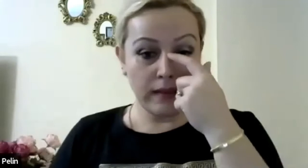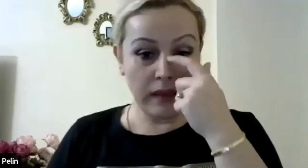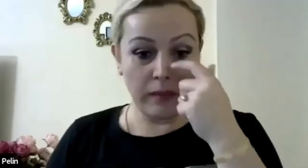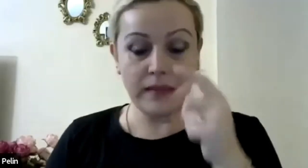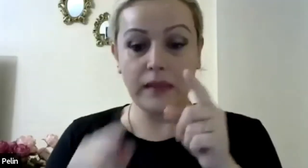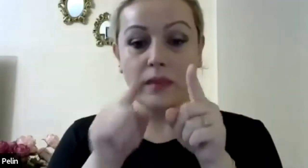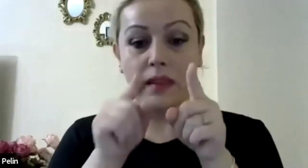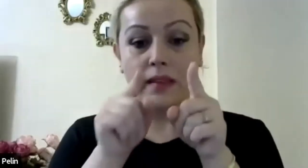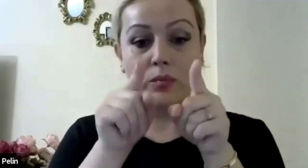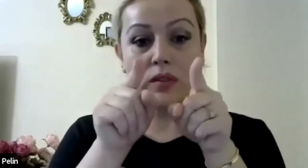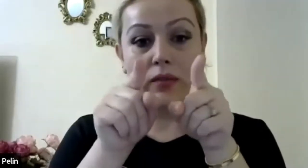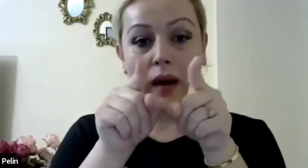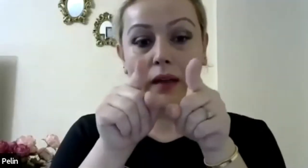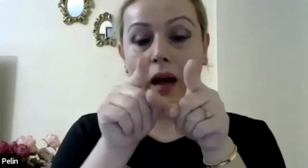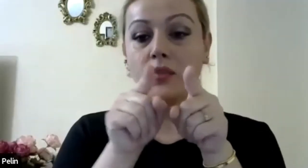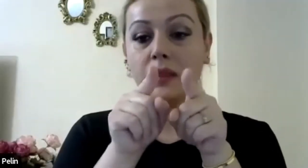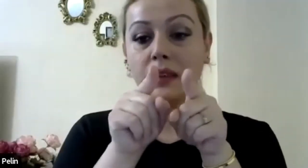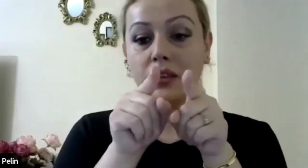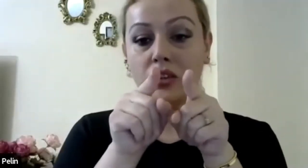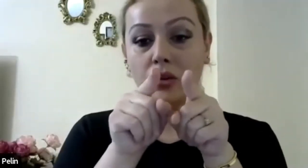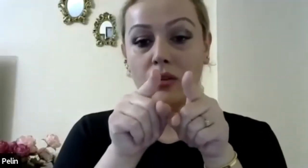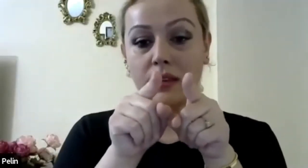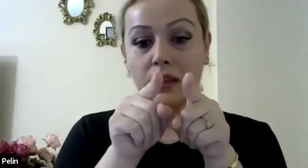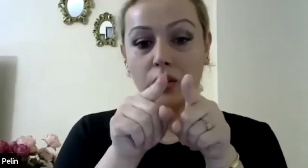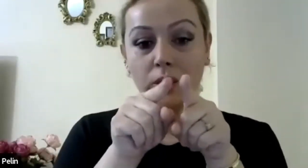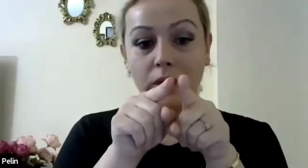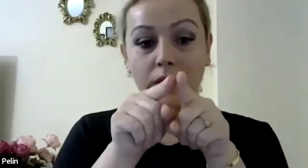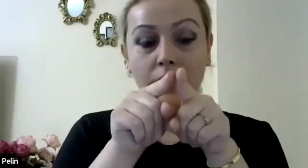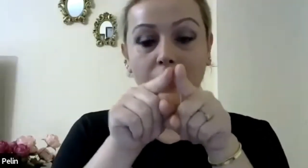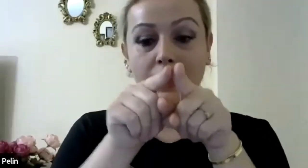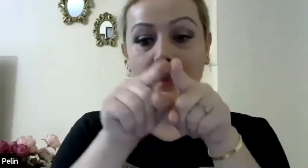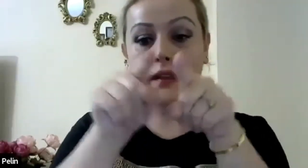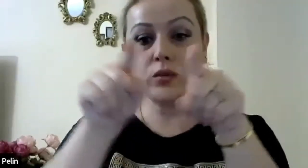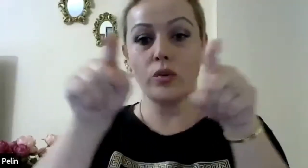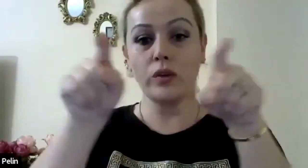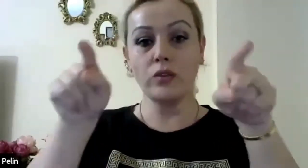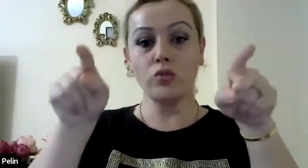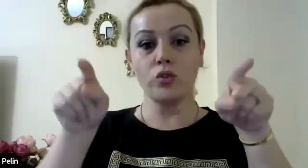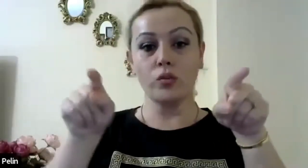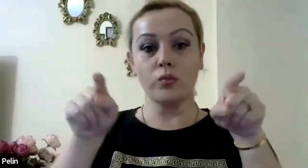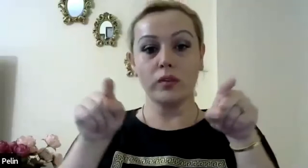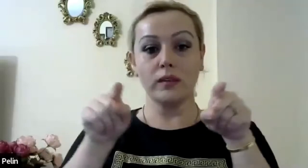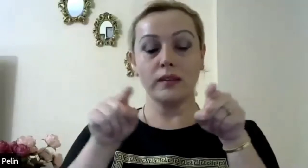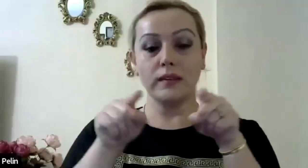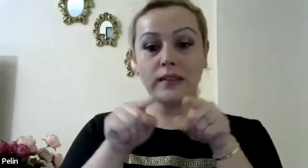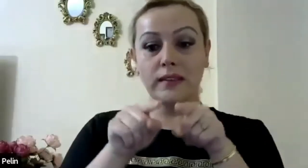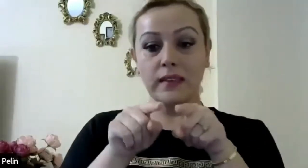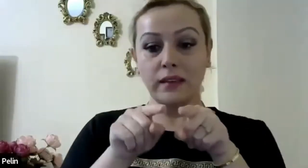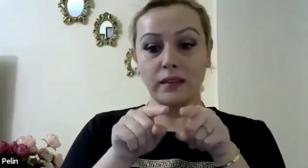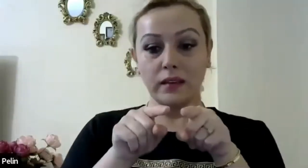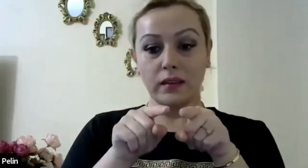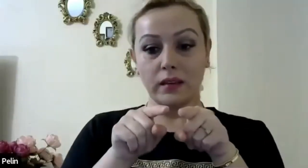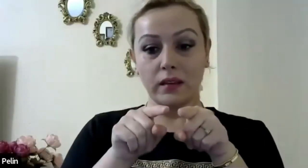Sizin demek istediğimde ise bu sefer karşımdaki kişiyi gösteriyorum. Yine yana doğru açıyorum. Sizin,